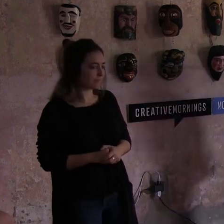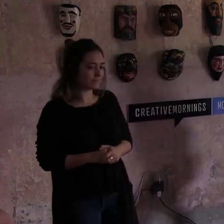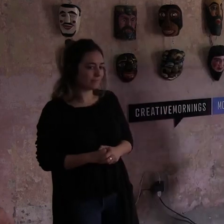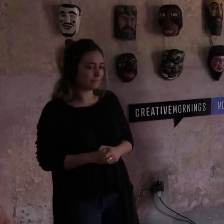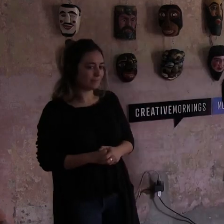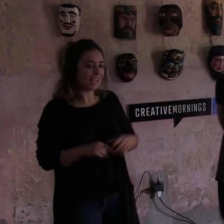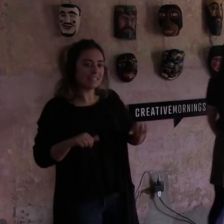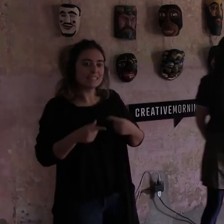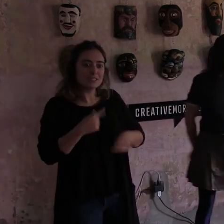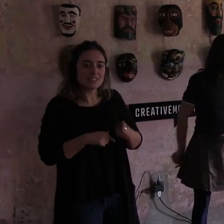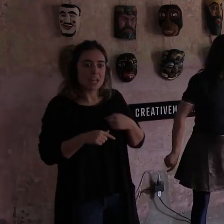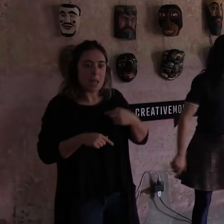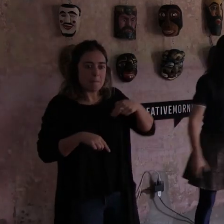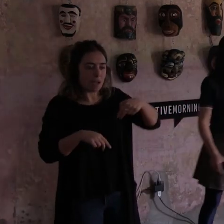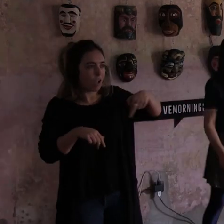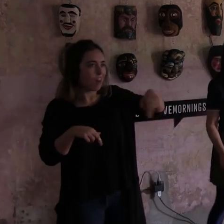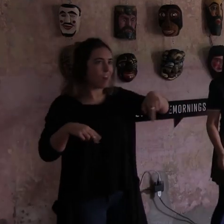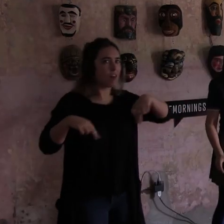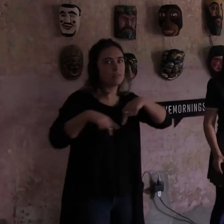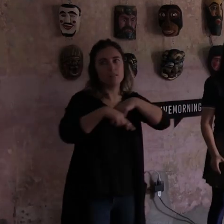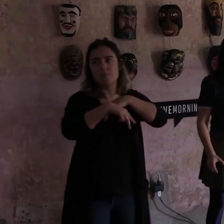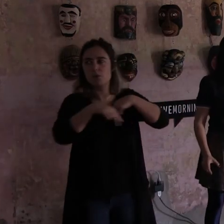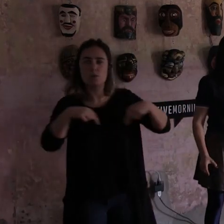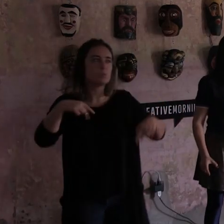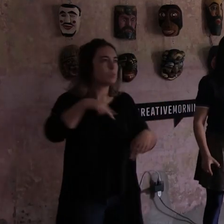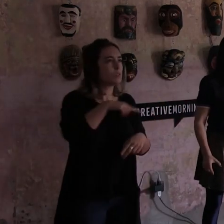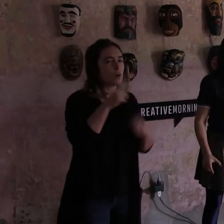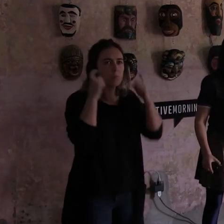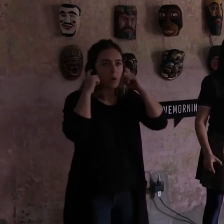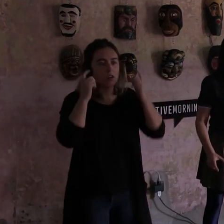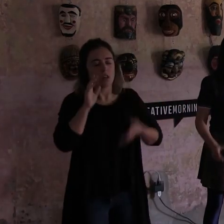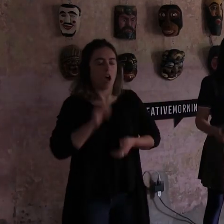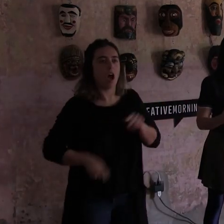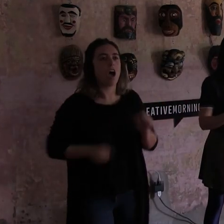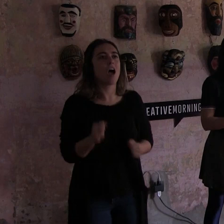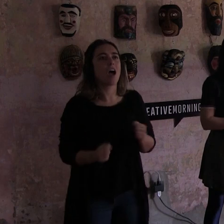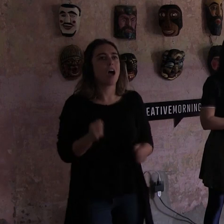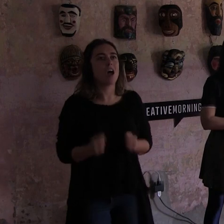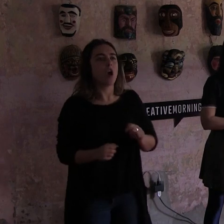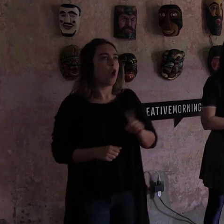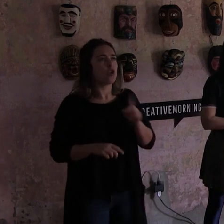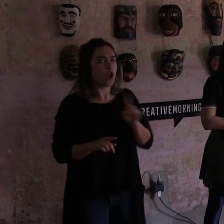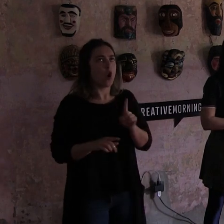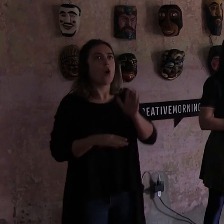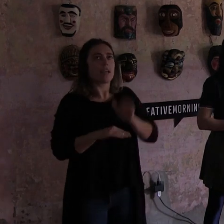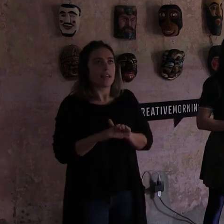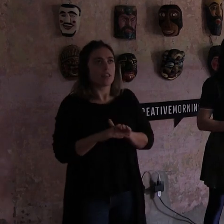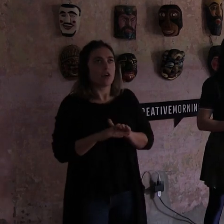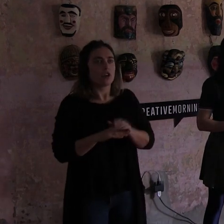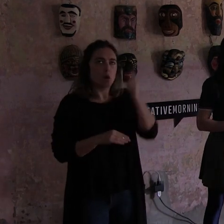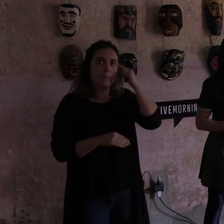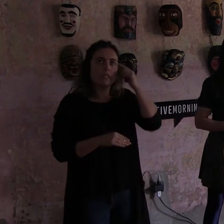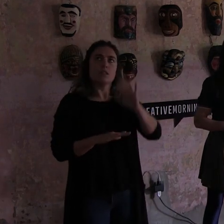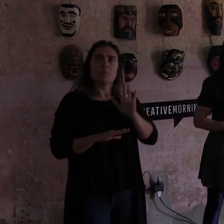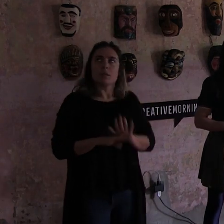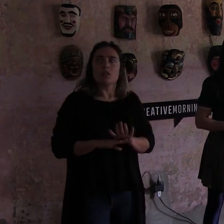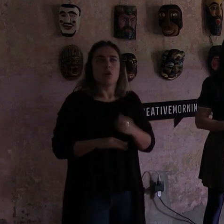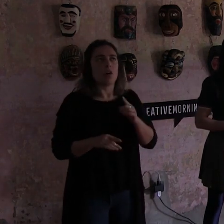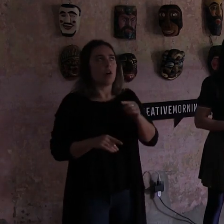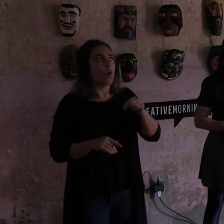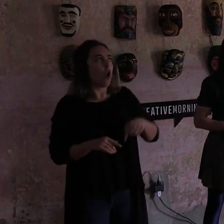empieza a moverse, a caminar. Otro dice, me pongo los auriculares, me voy a correr a la Rambla. No, me voy a quedar quieto y paro. Porque hoy en